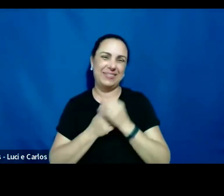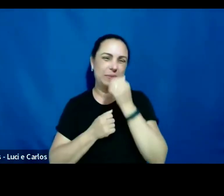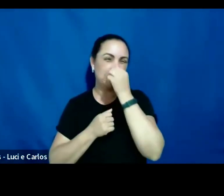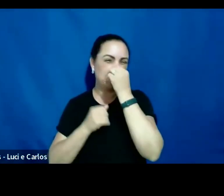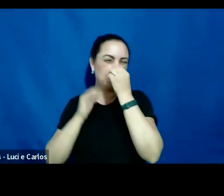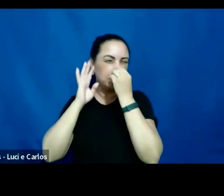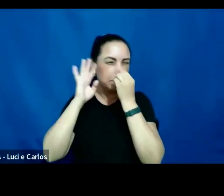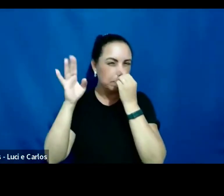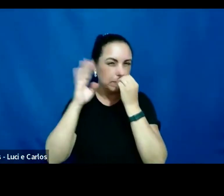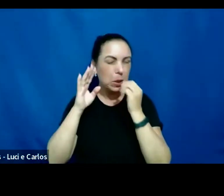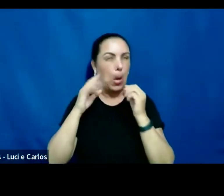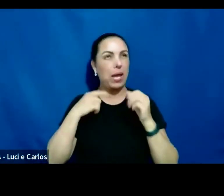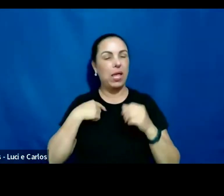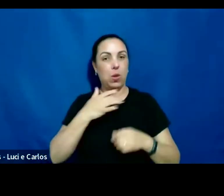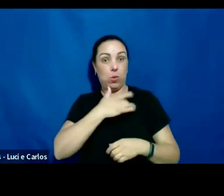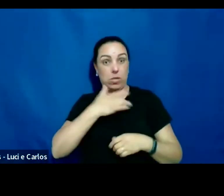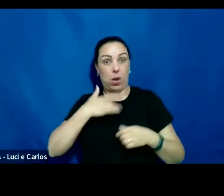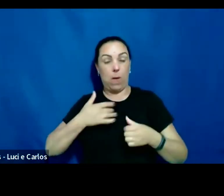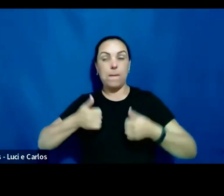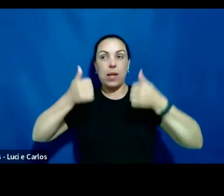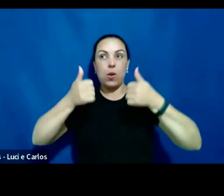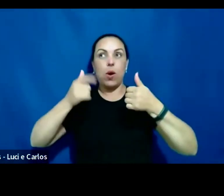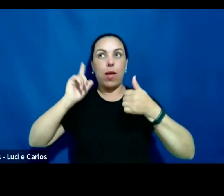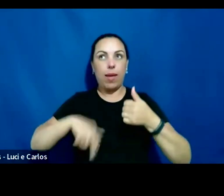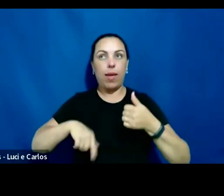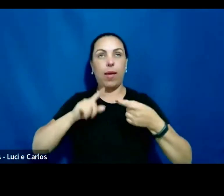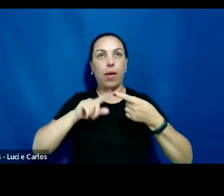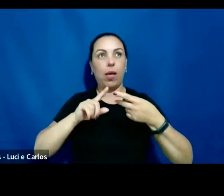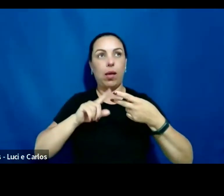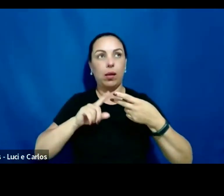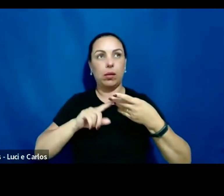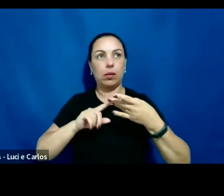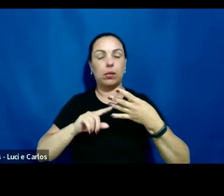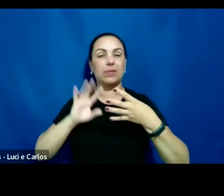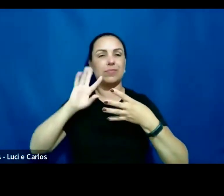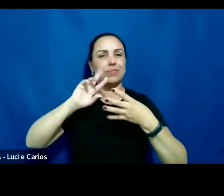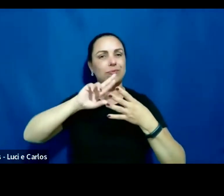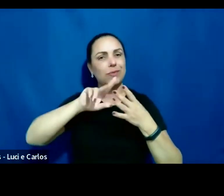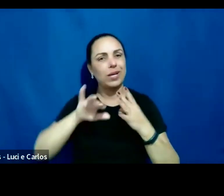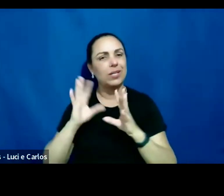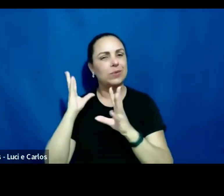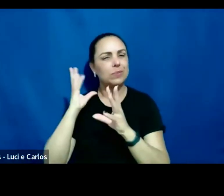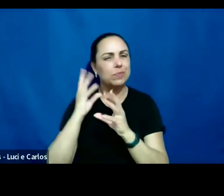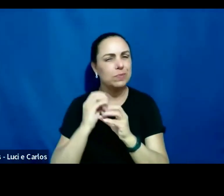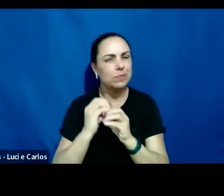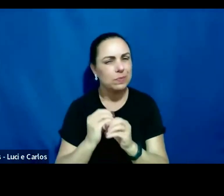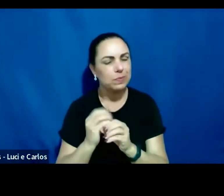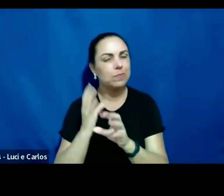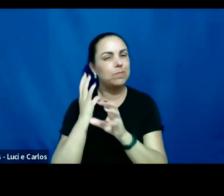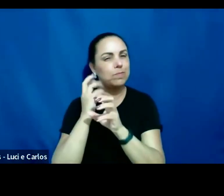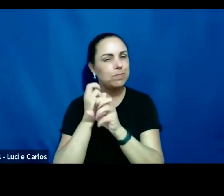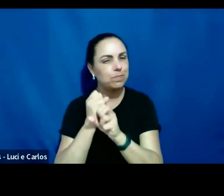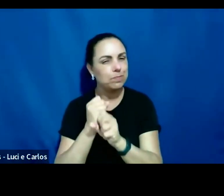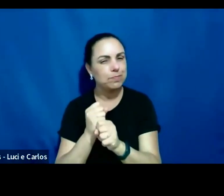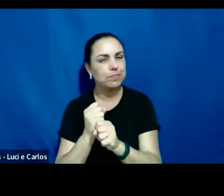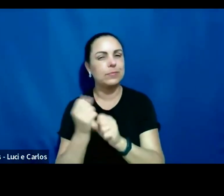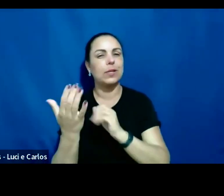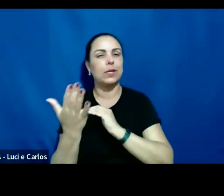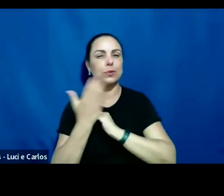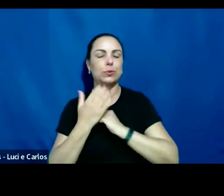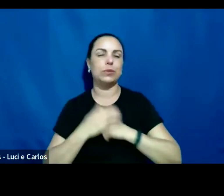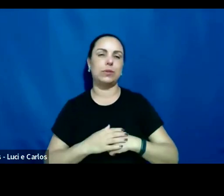A saúde, ela é um legado. Então você não constrói saúde de hoje para